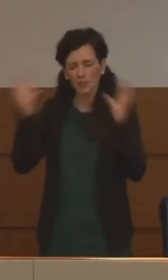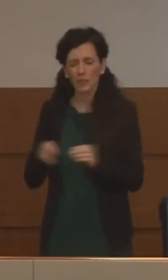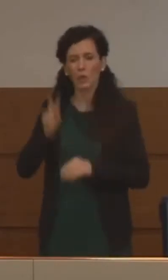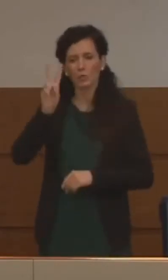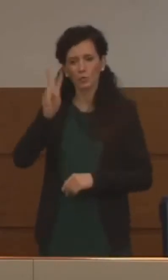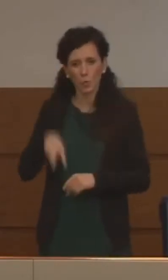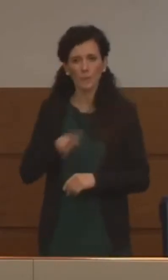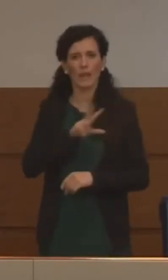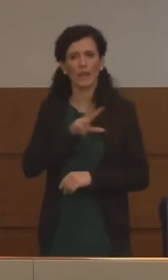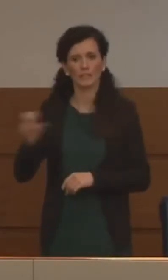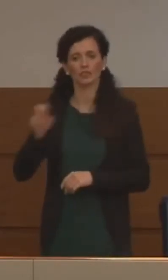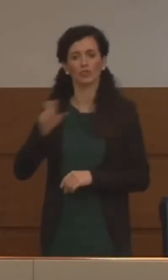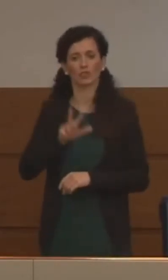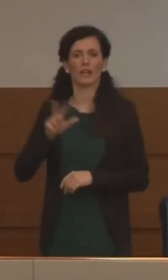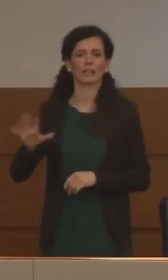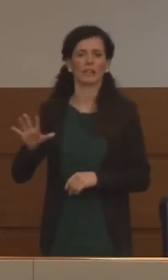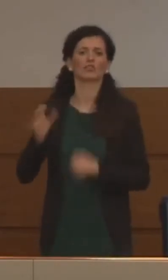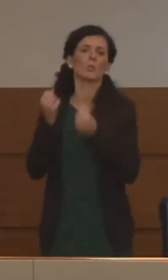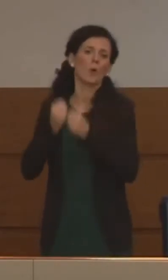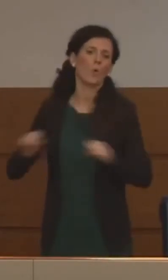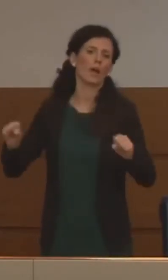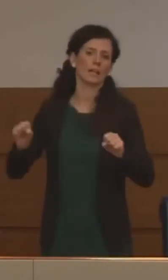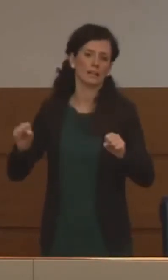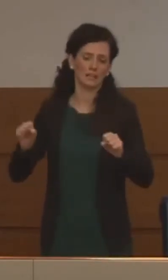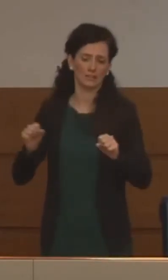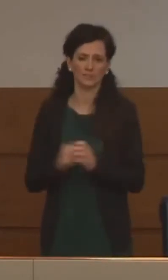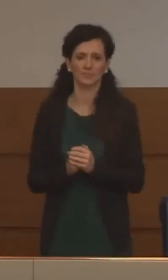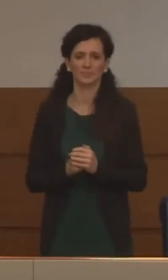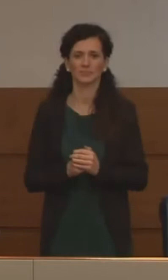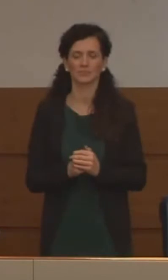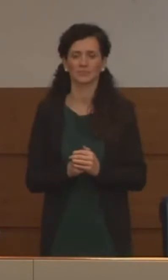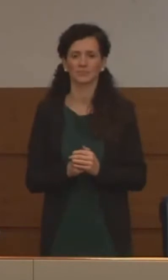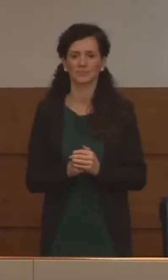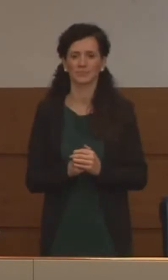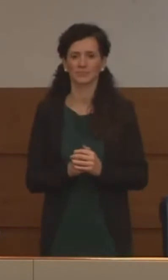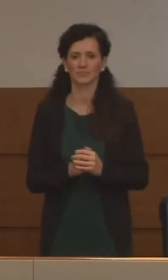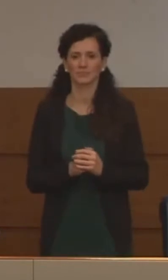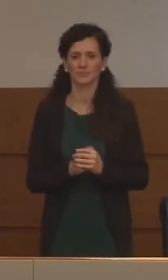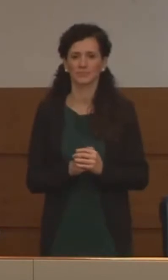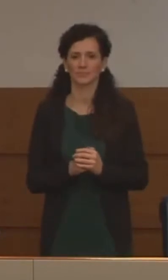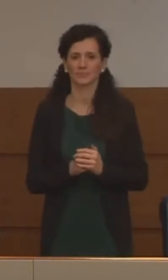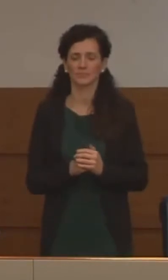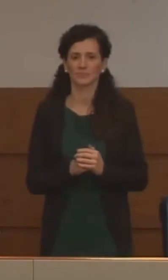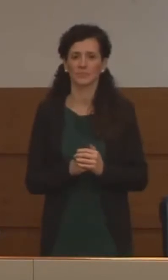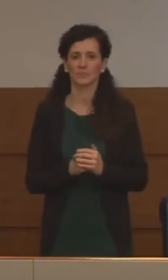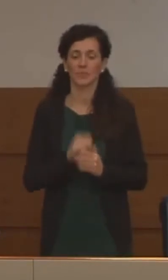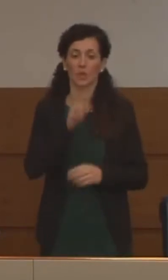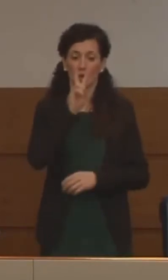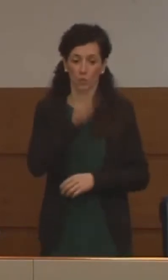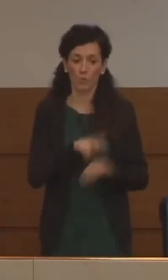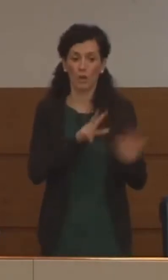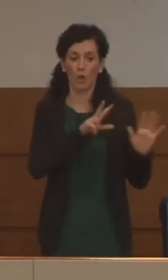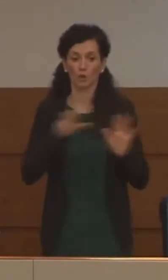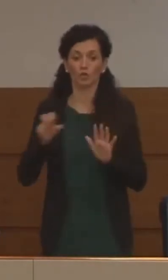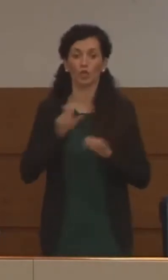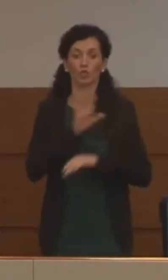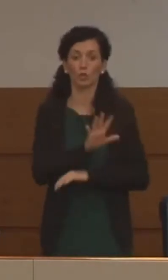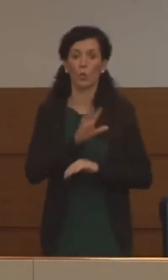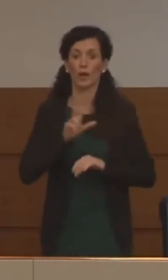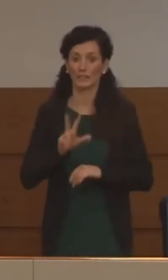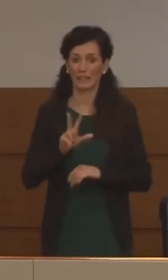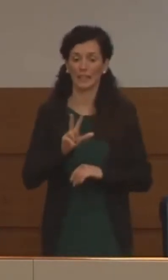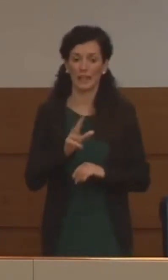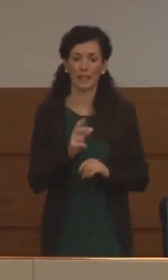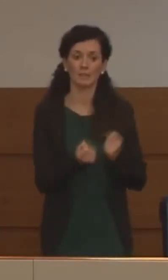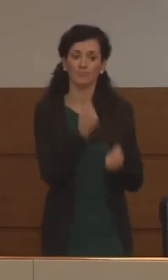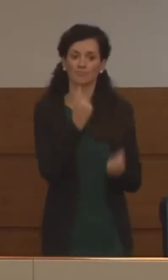Italia, secondo l'ultimo dato fornito 2.335. dalla Protezione Civile nella Ci giornata di sono domenica. anche I casi sono arrivati a 2.853